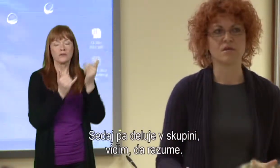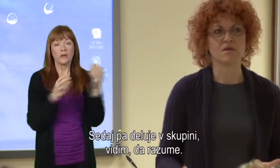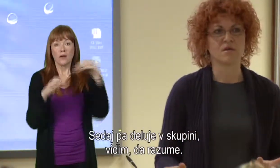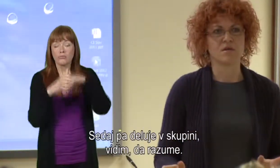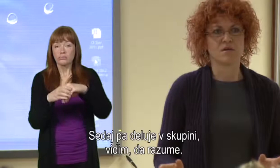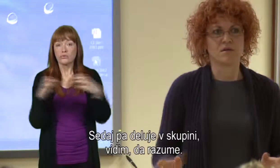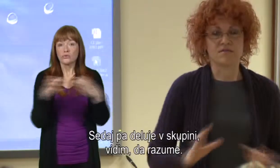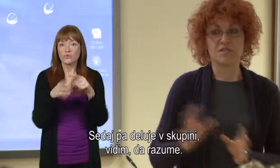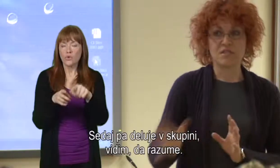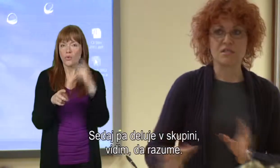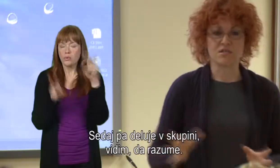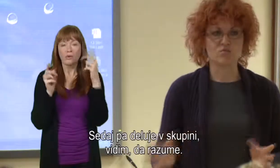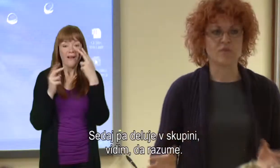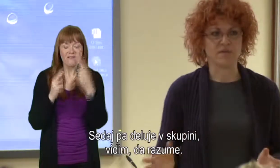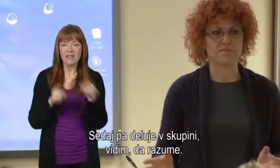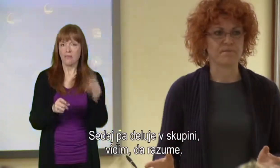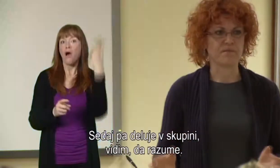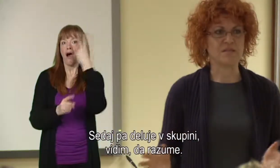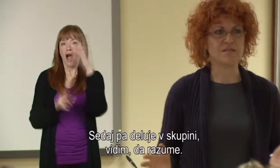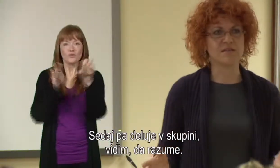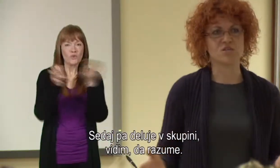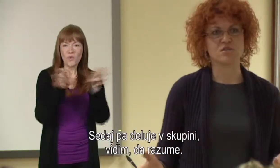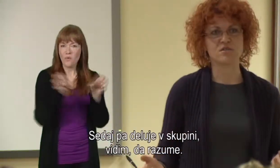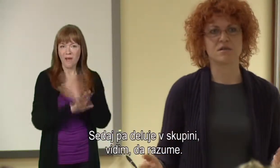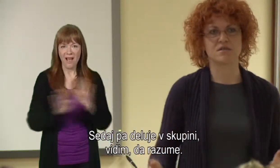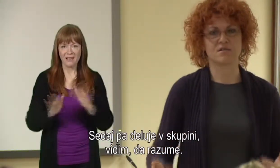skupini, ker vidim, da razume.